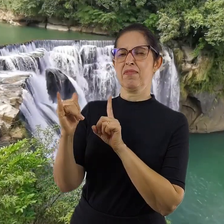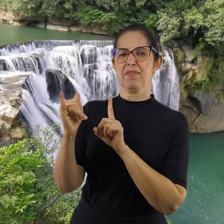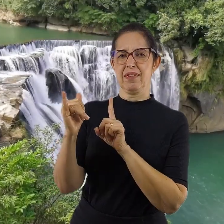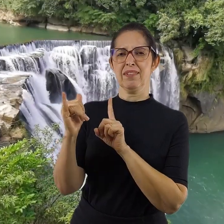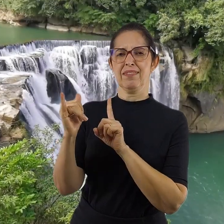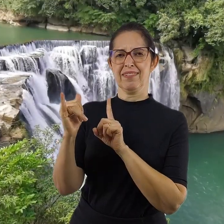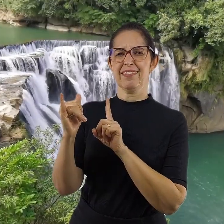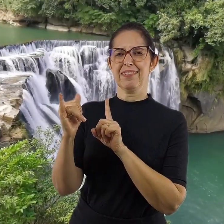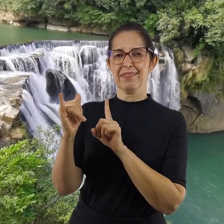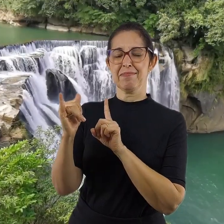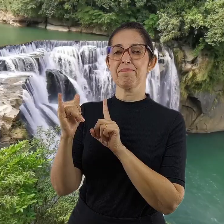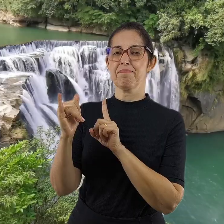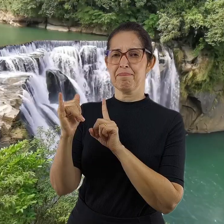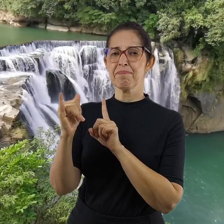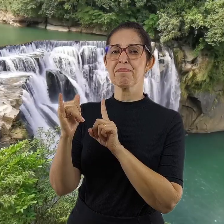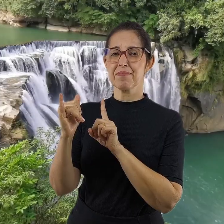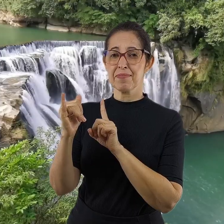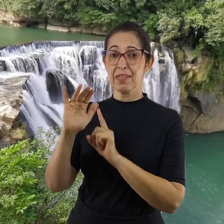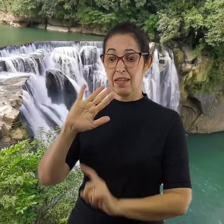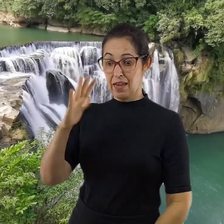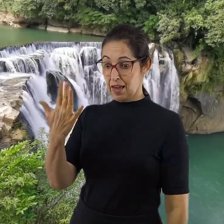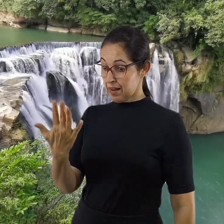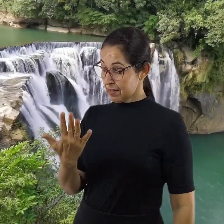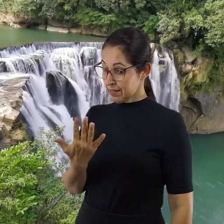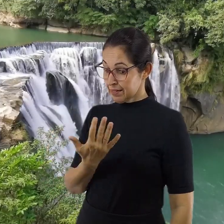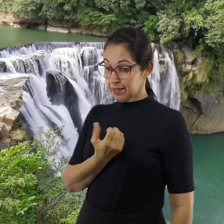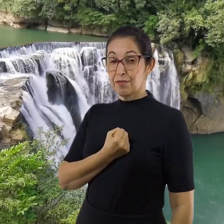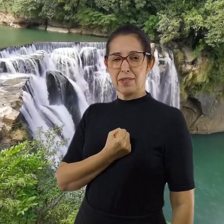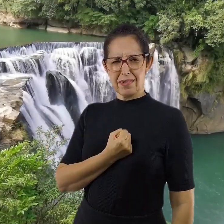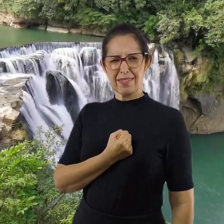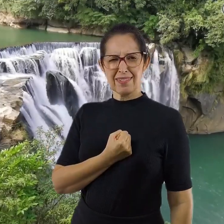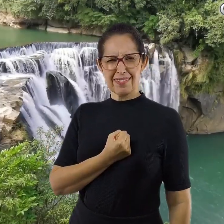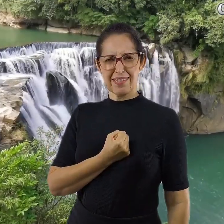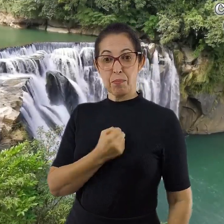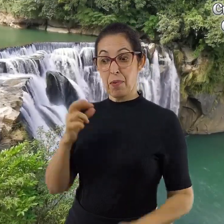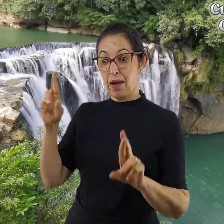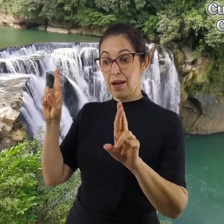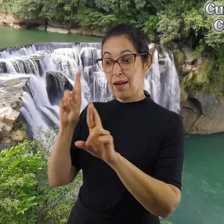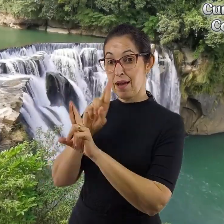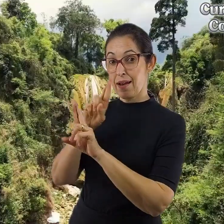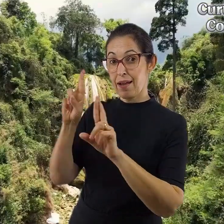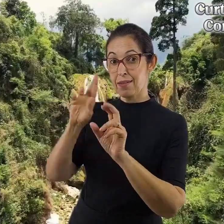A bênção da salvação, amados, é uma história entre Deus e o homem.